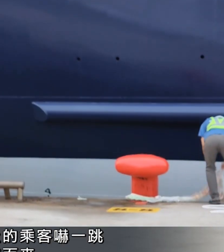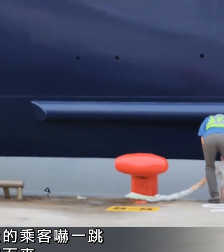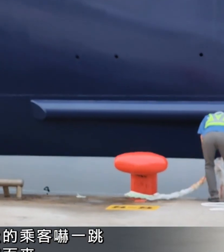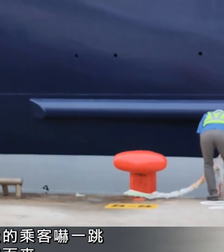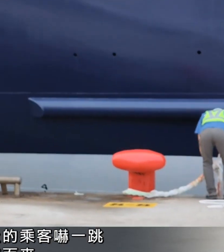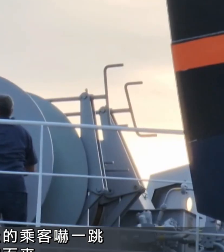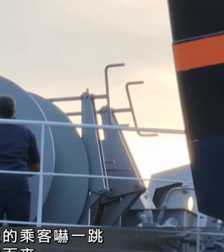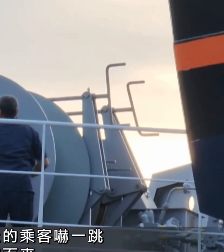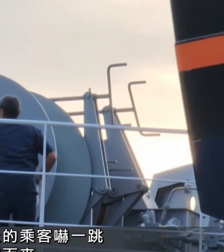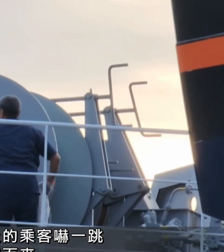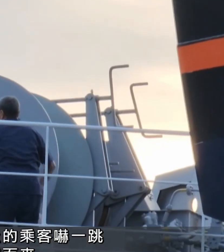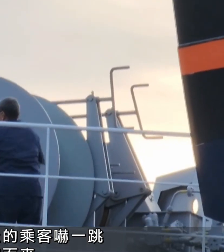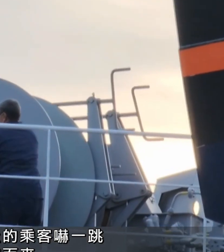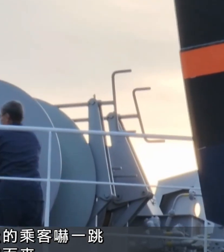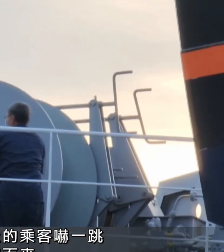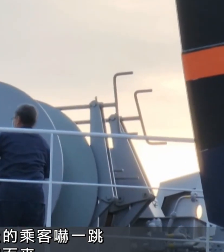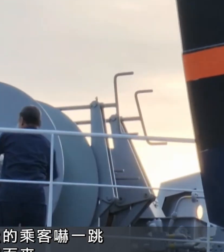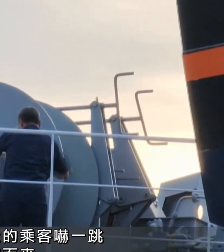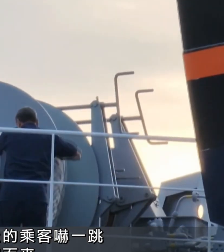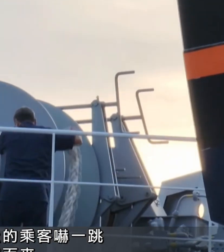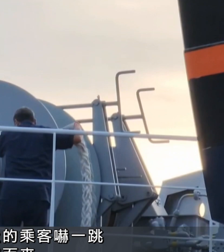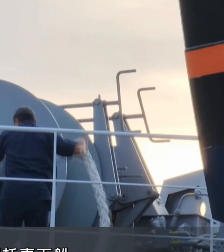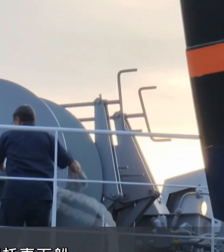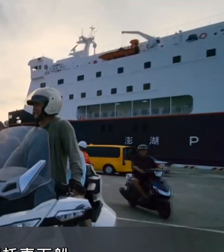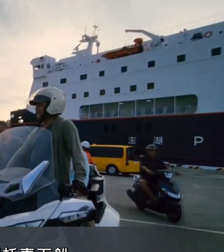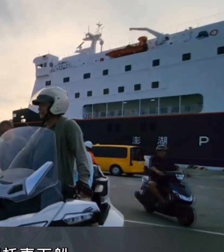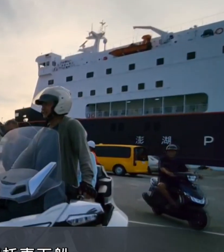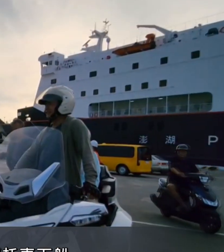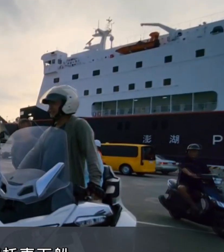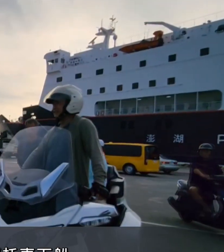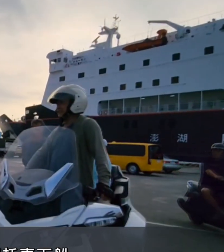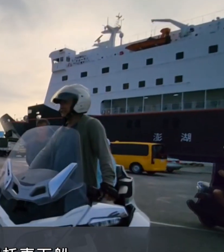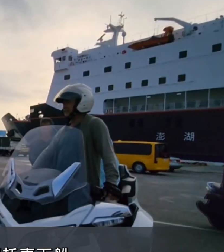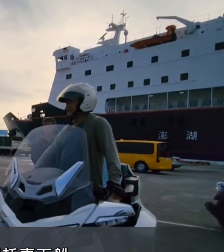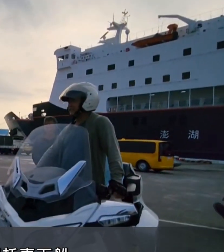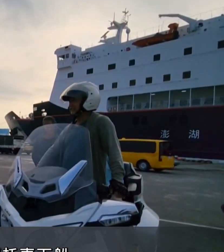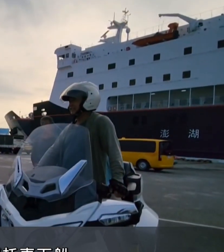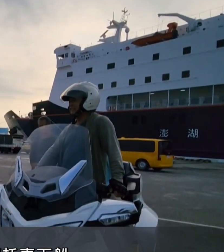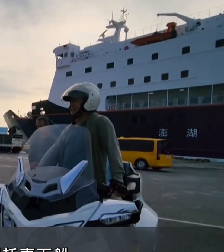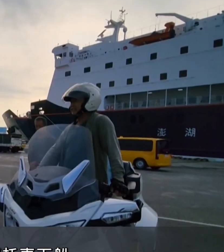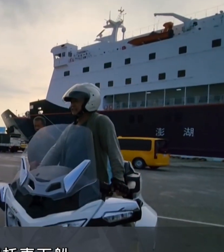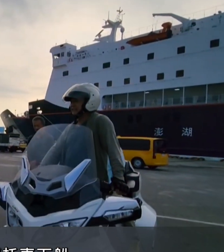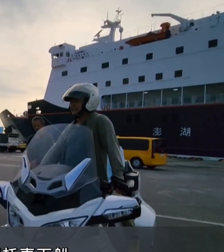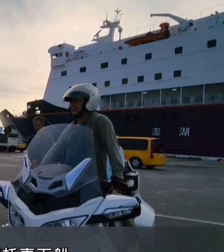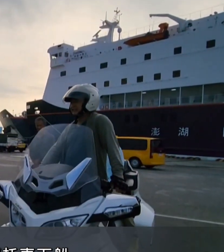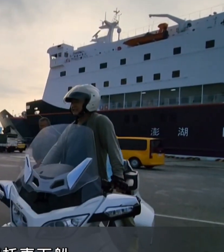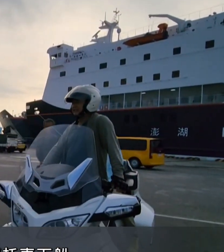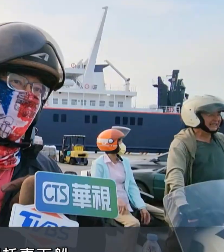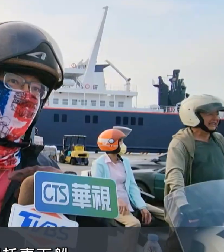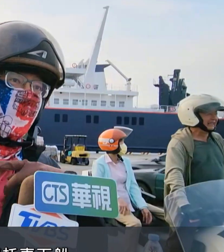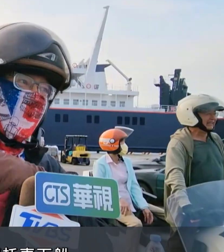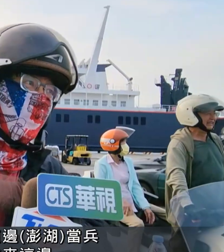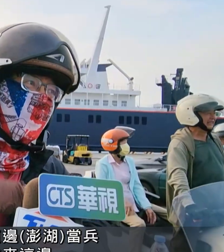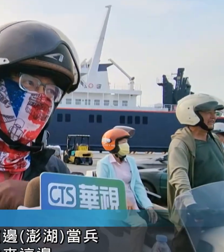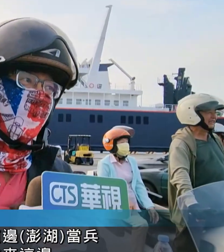跳。也有乘客为了首航而来，一家人分成2辆加拿大进口3轮摩托车下船。 我之前义务役在这边当